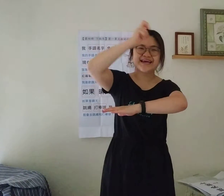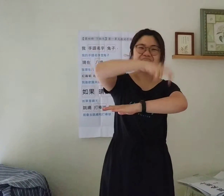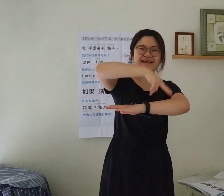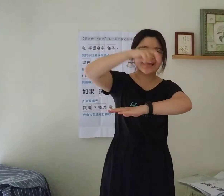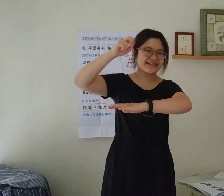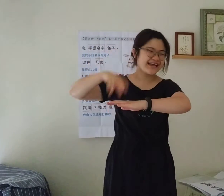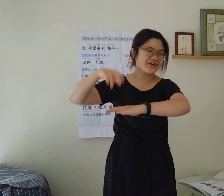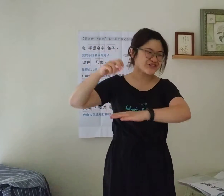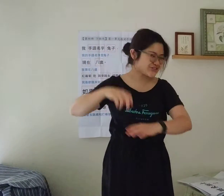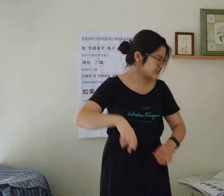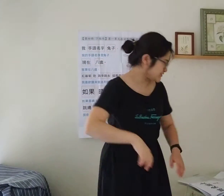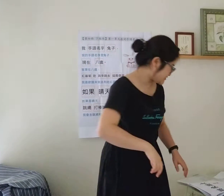跳来跳去。